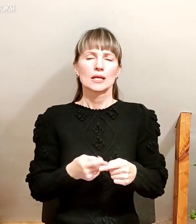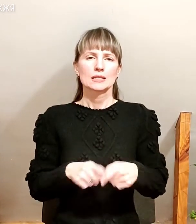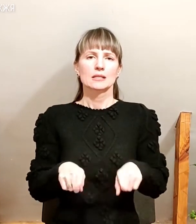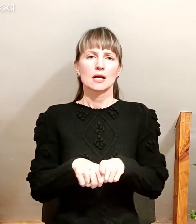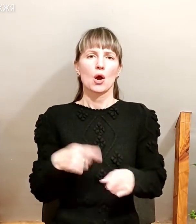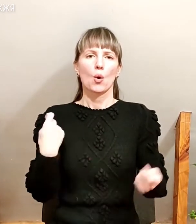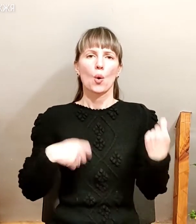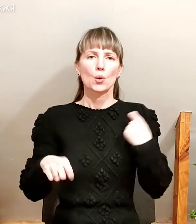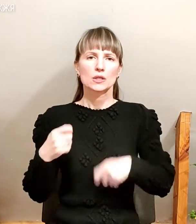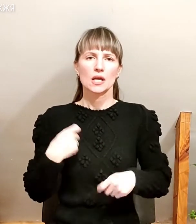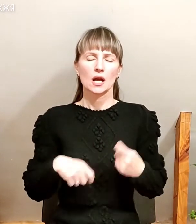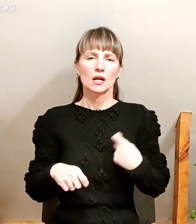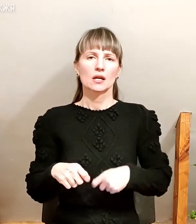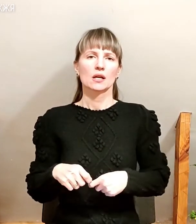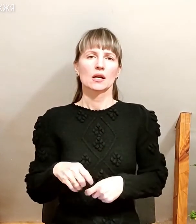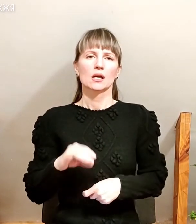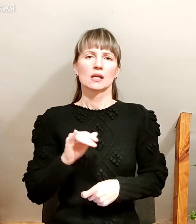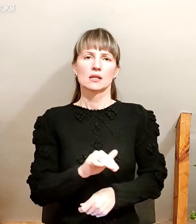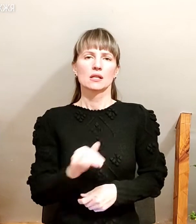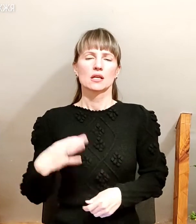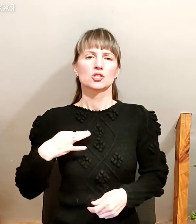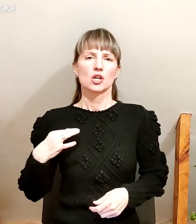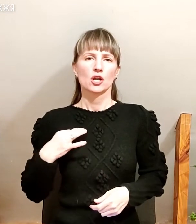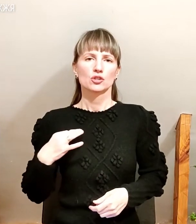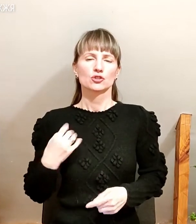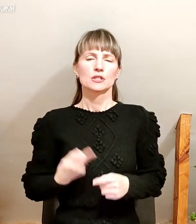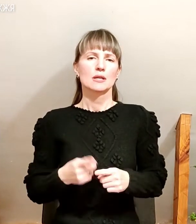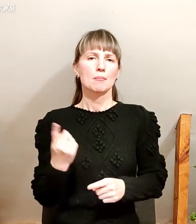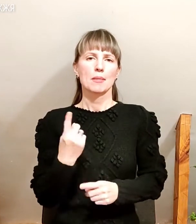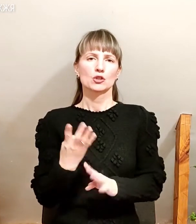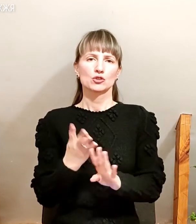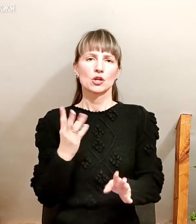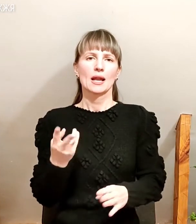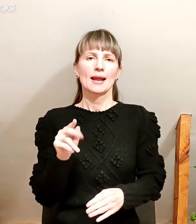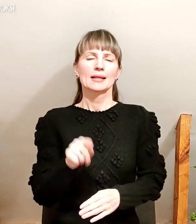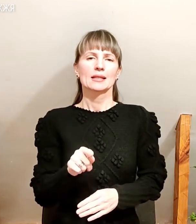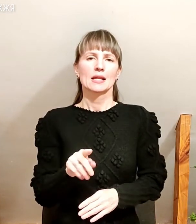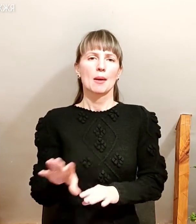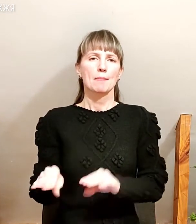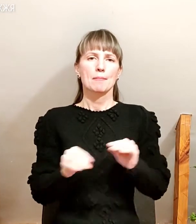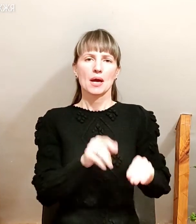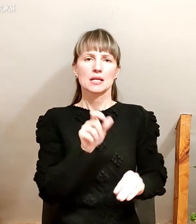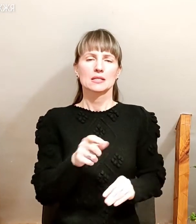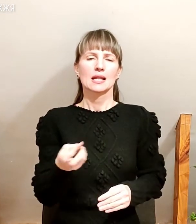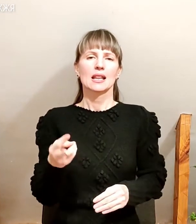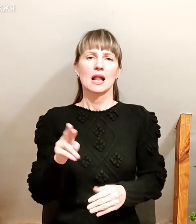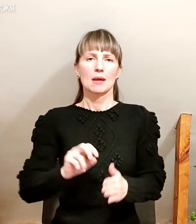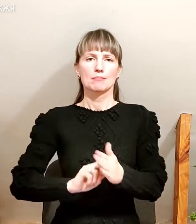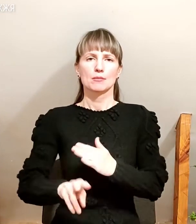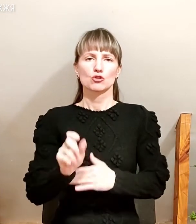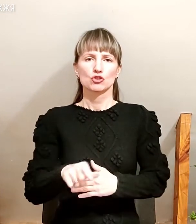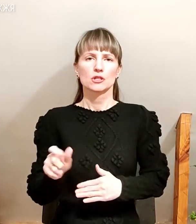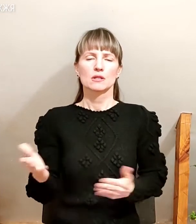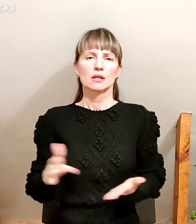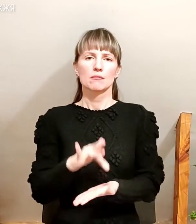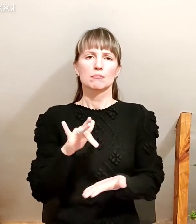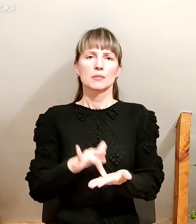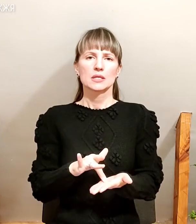одяг і дитячі речі, тобто це в першу чергу для тих, для переселенців, для біженців, які в місті з'являються зараз